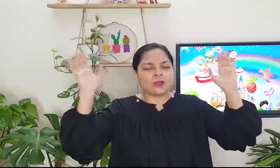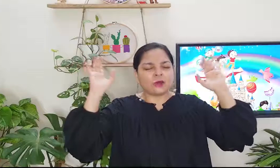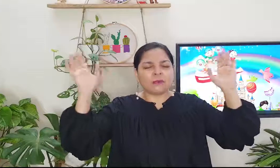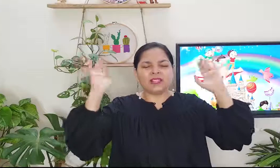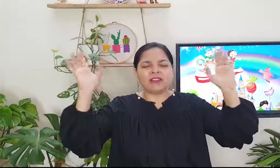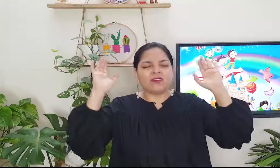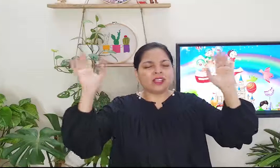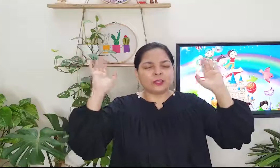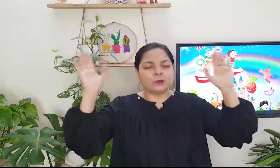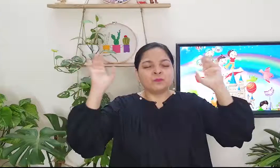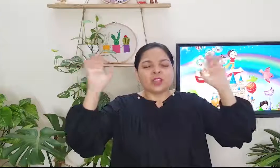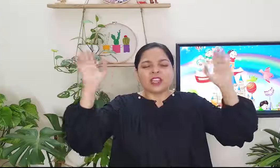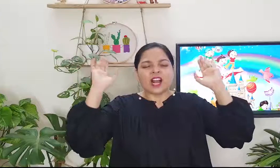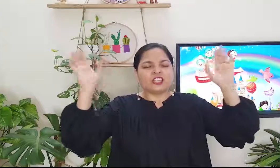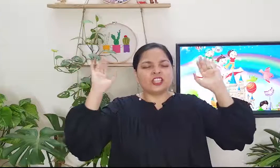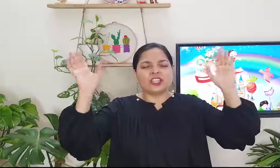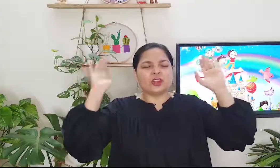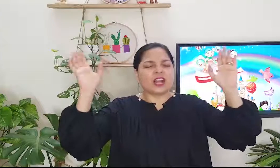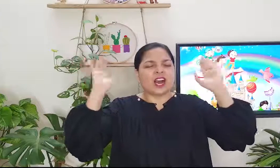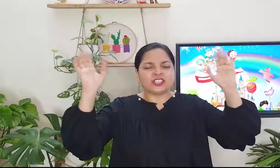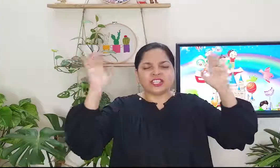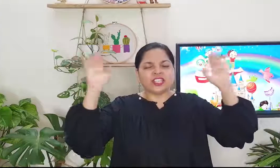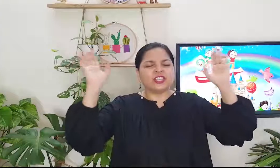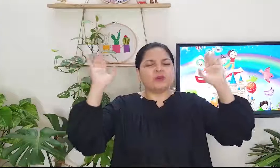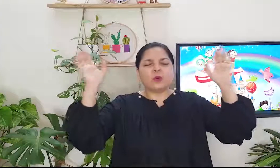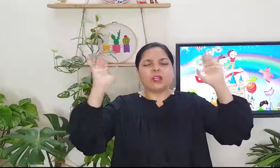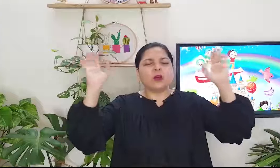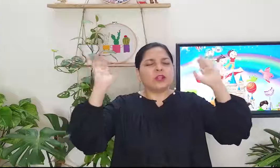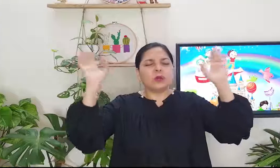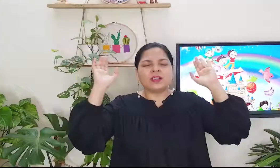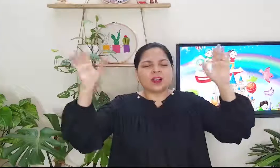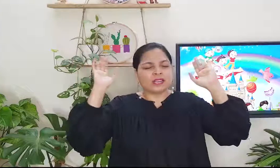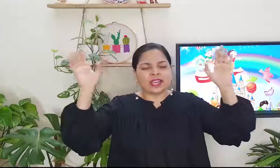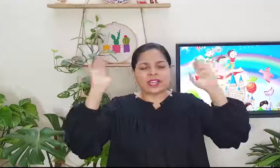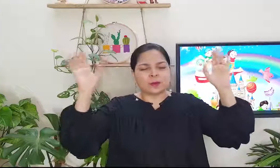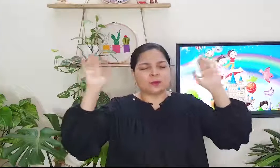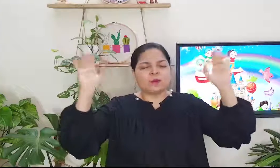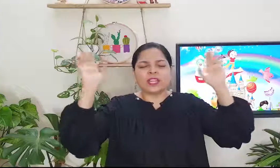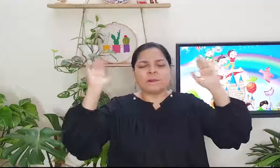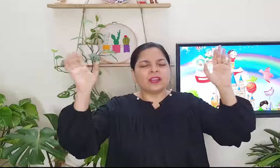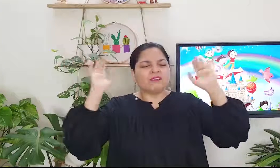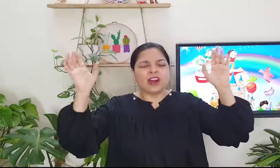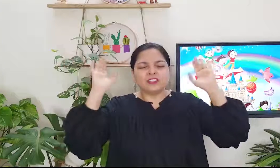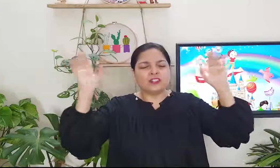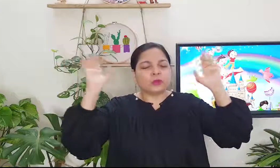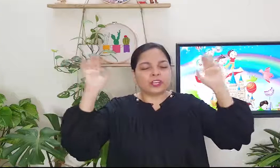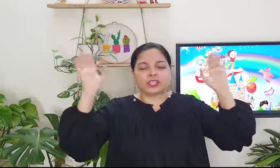প্রভু। এরা আশিসই তার অন্যকে আশিস দেওয়ার যোগ্য, এদের জীবনে কোনো ঘাটতি নেই প্রভু, এরা এদের পরিবার